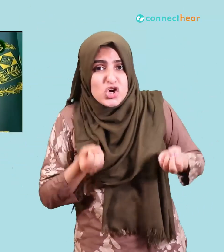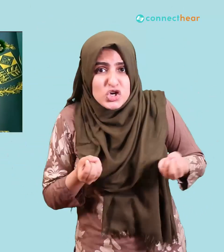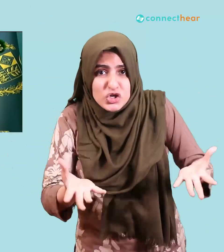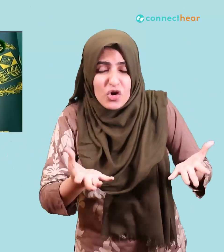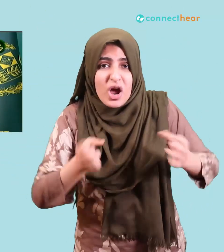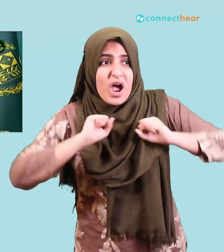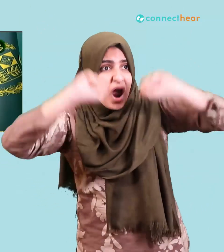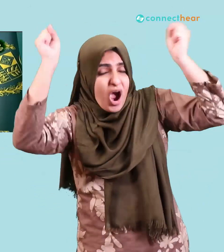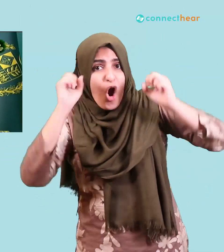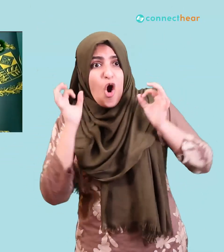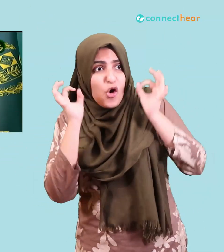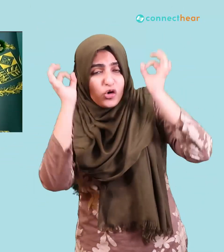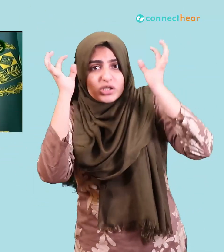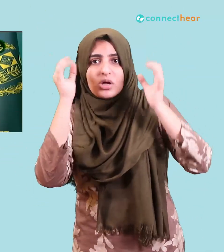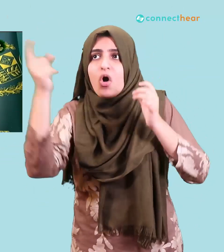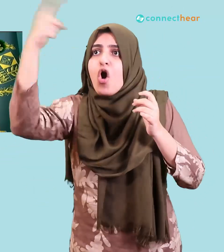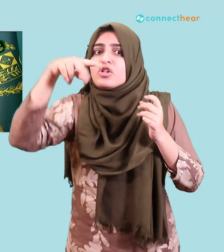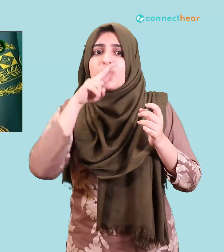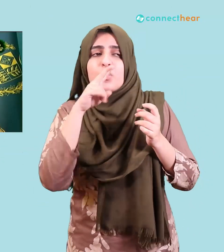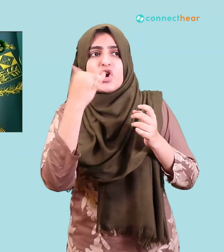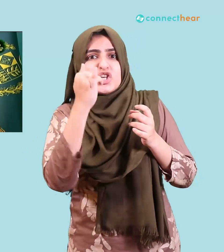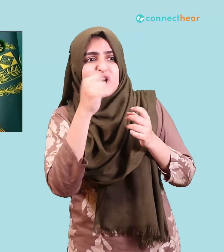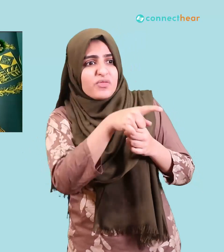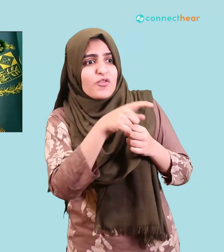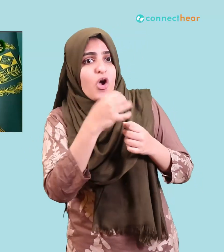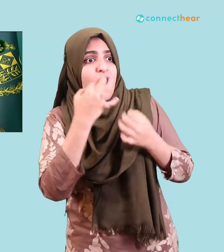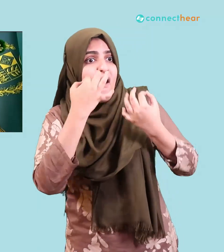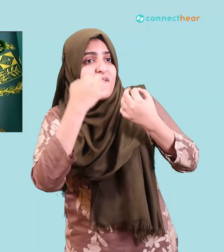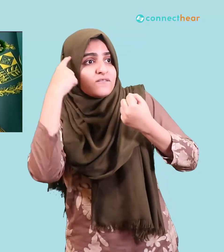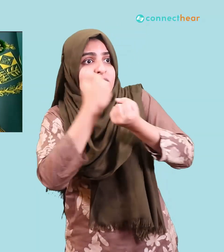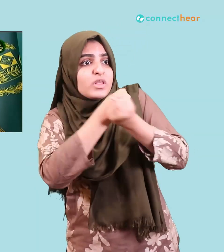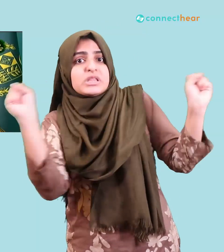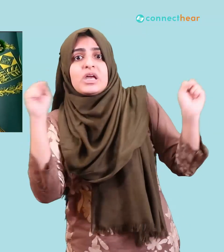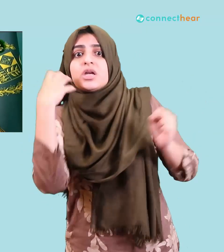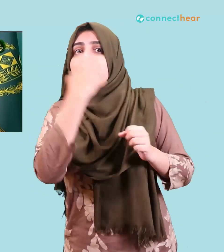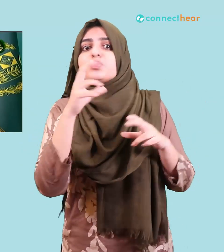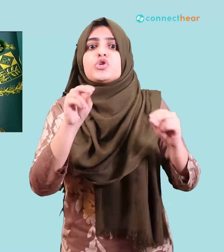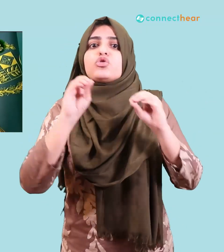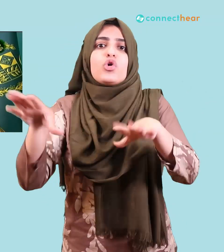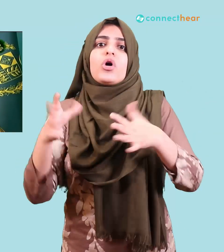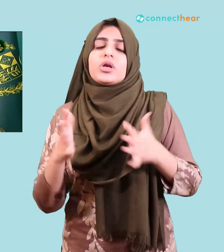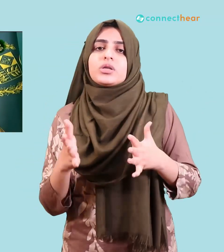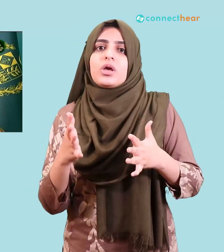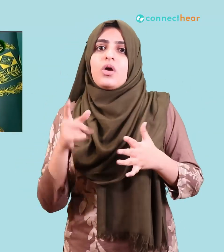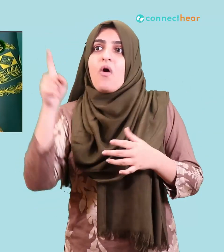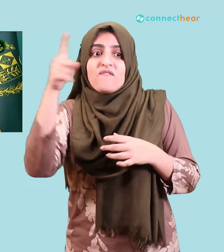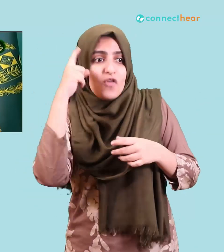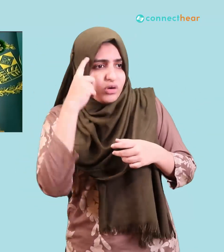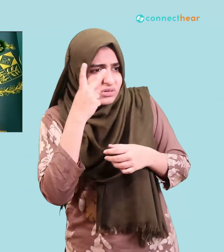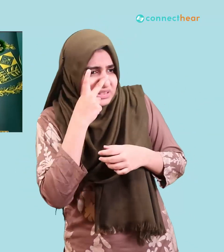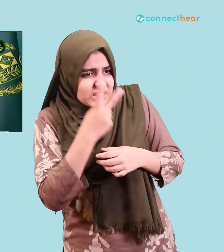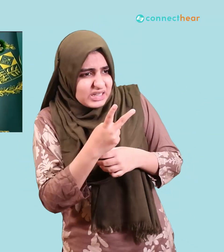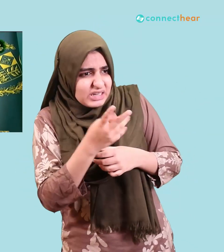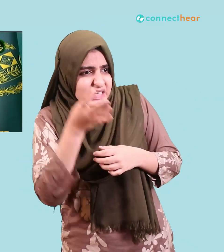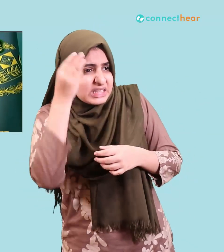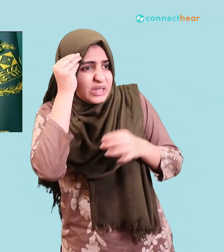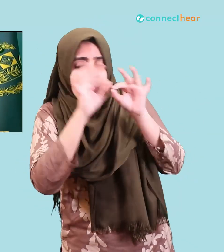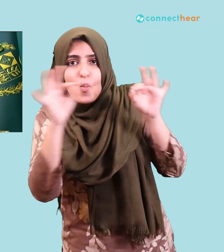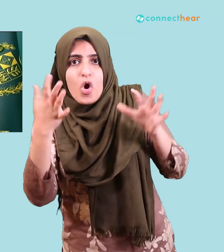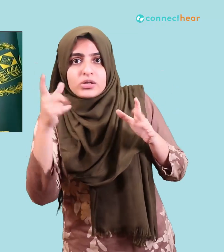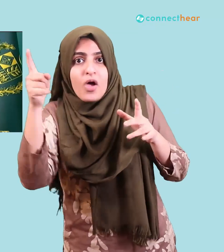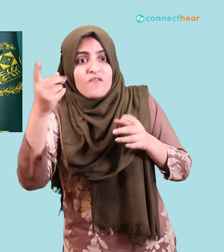ہیں، وہ سمجھتے ہیں یہ مسلمان آزادی رائے کے خلاف ہے، اور وہ پھر بجائے اس کو سمجھنے کے وہ پھر اور